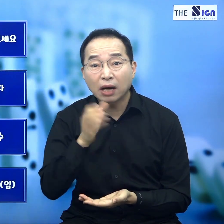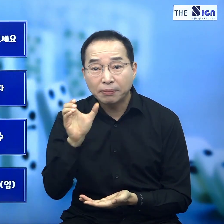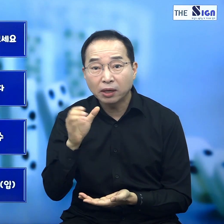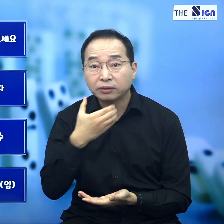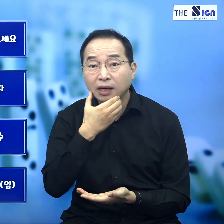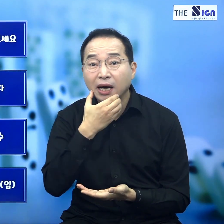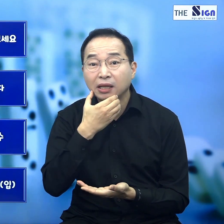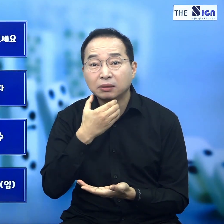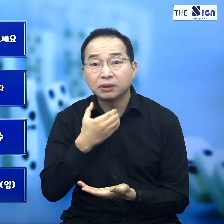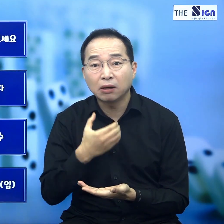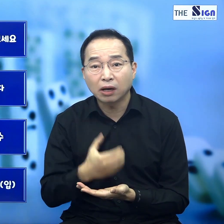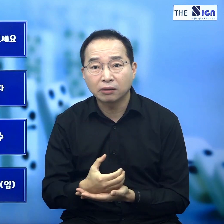내려가면 아랫입이 내려가는 거예요.